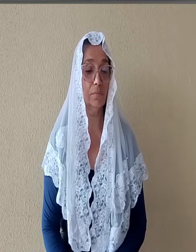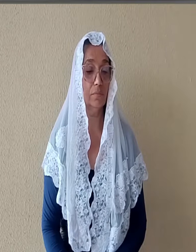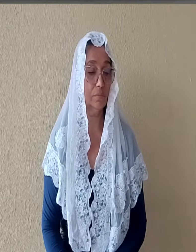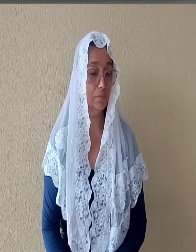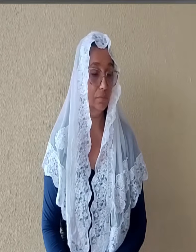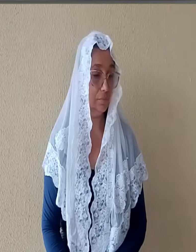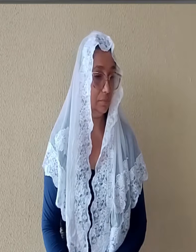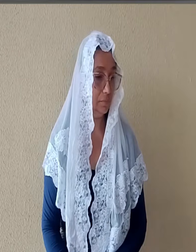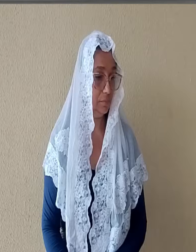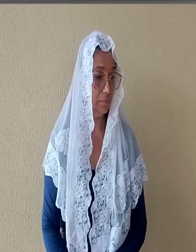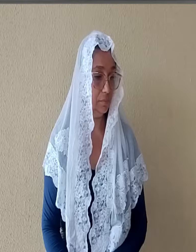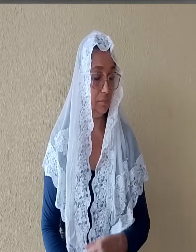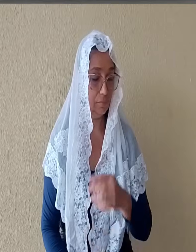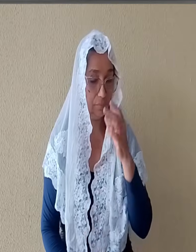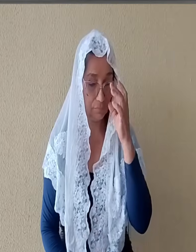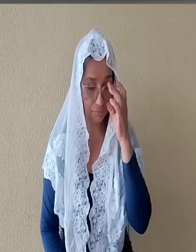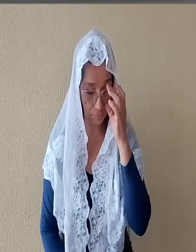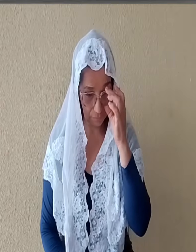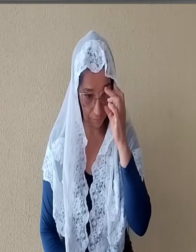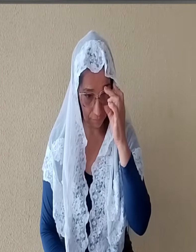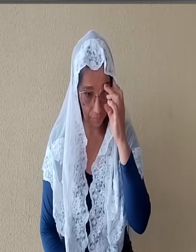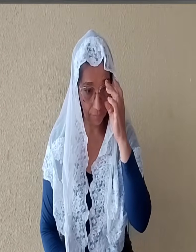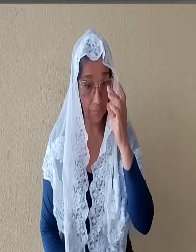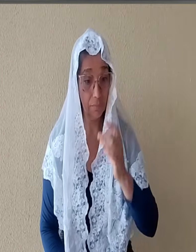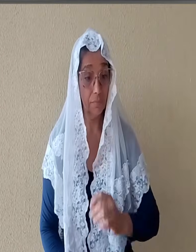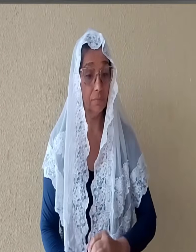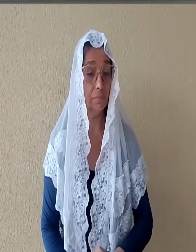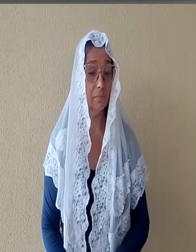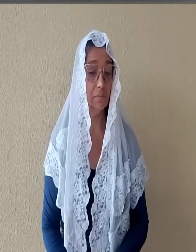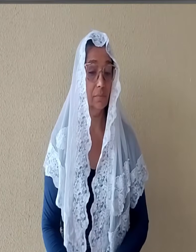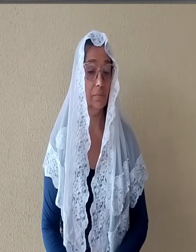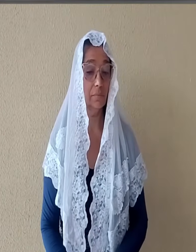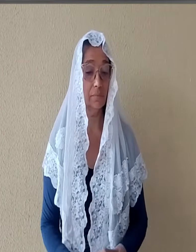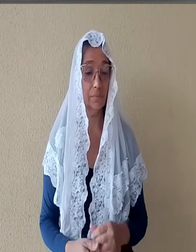Aleluia. Glória a Deus.